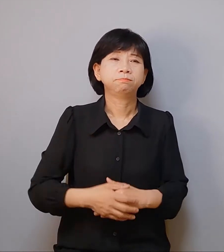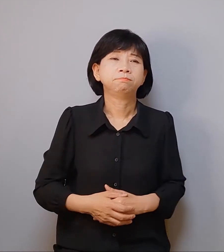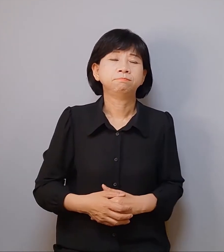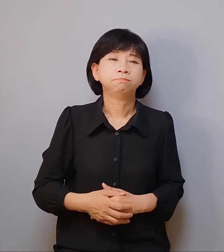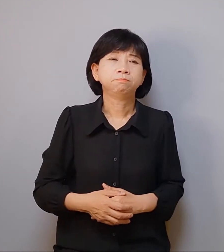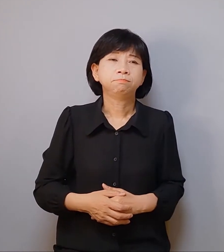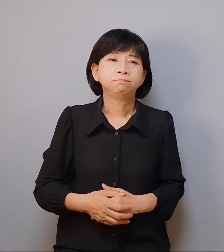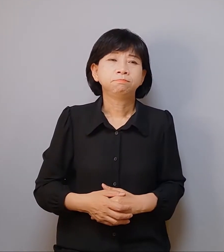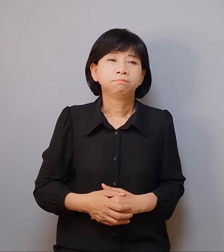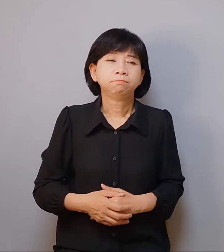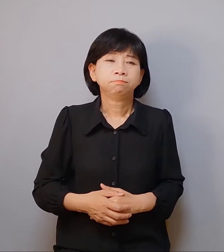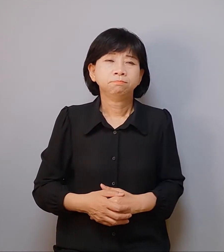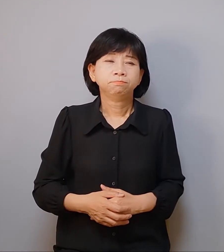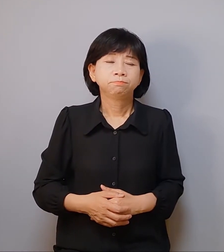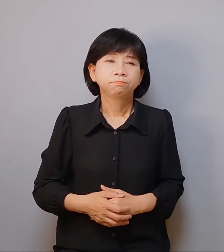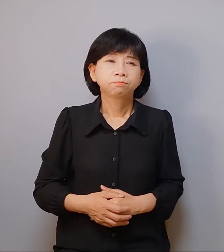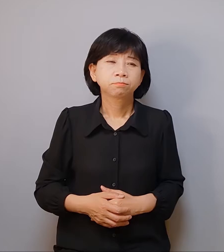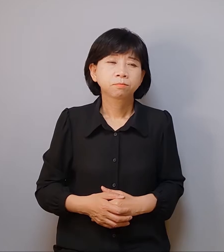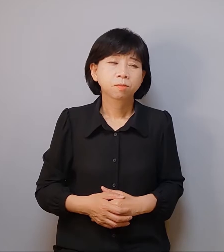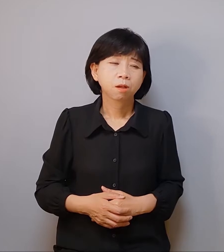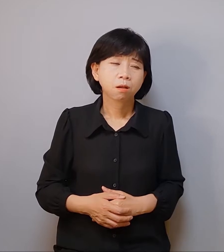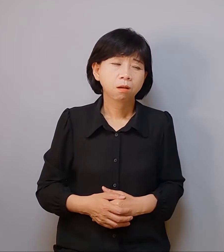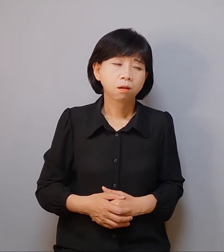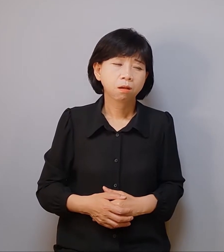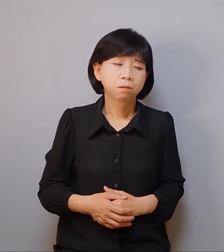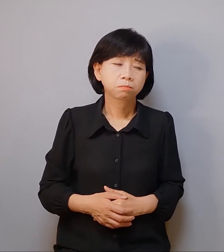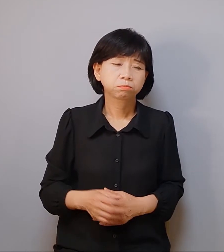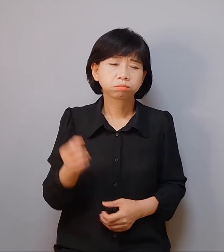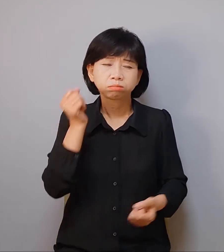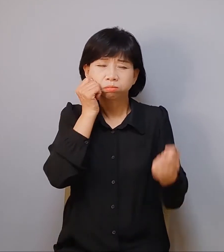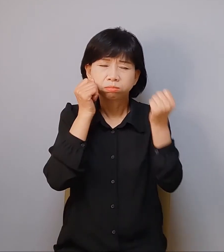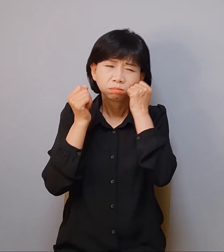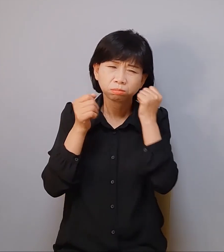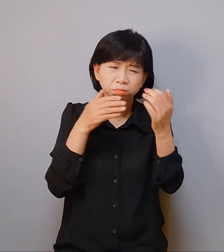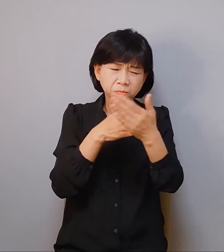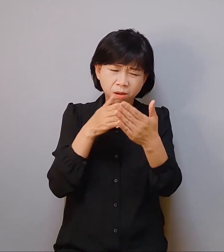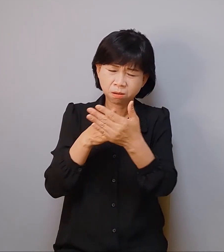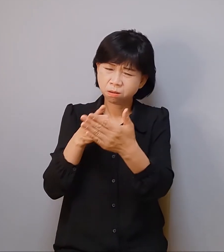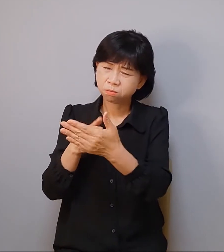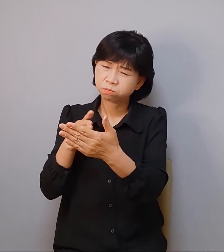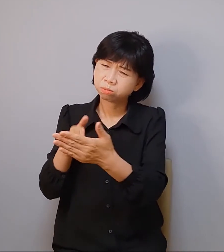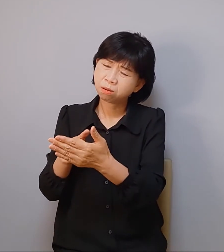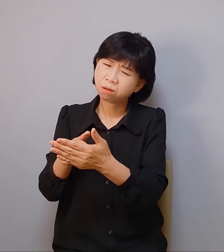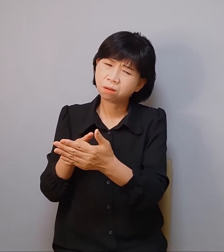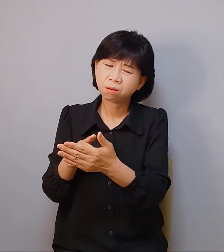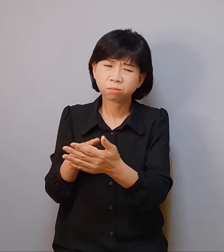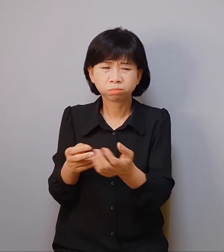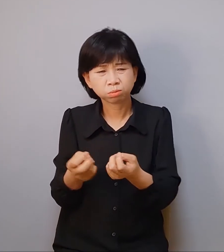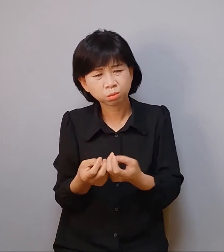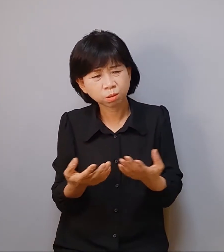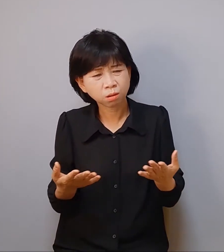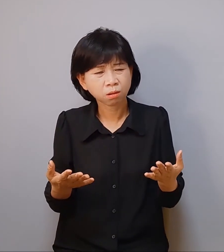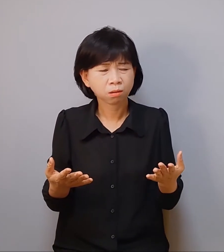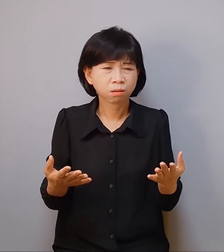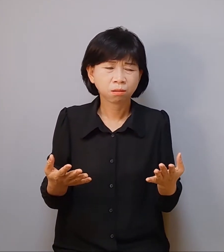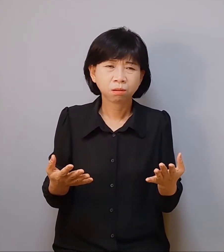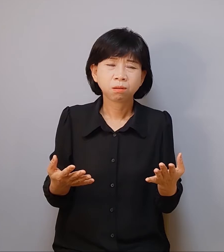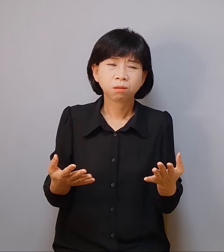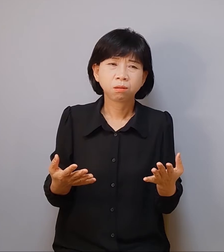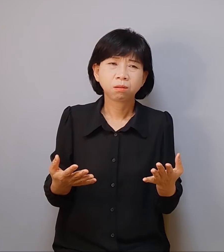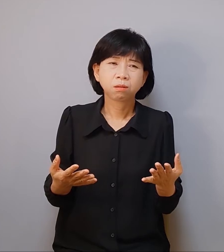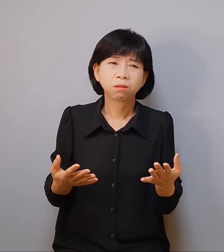점점 나빠져만 가고 있습니다. 과연 돌파구는 있을까요? 도대체 하나님이 어떤 말씀을 하시려나 여전히 성루에